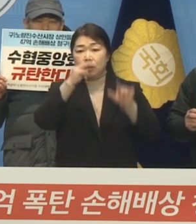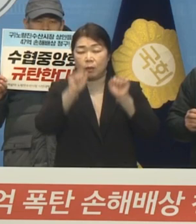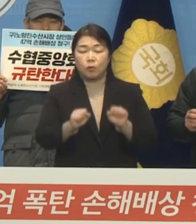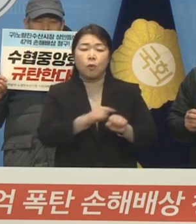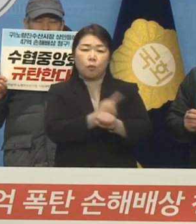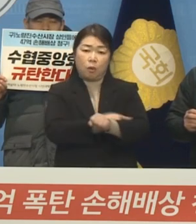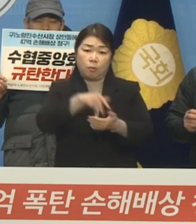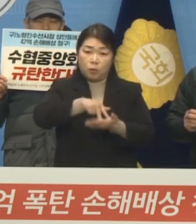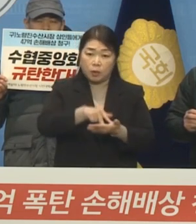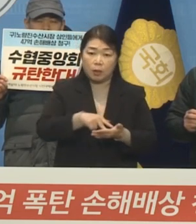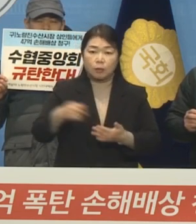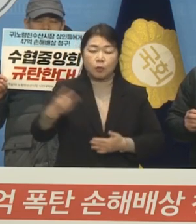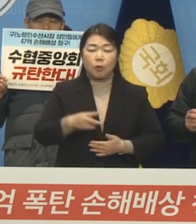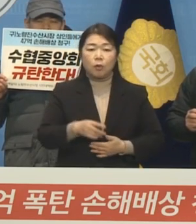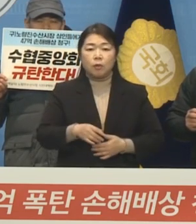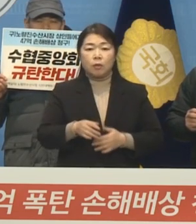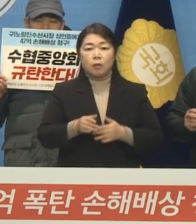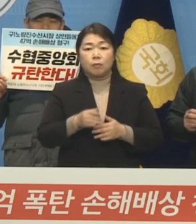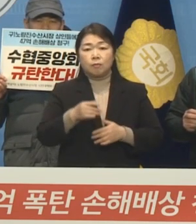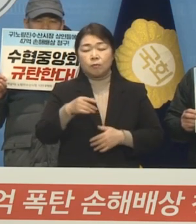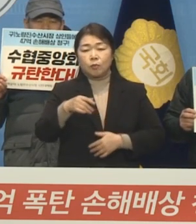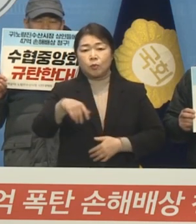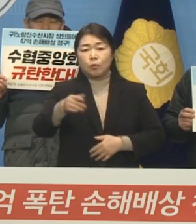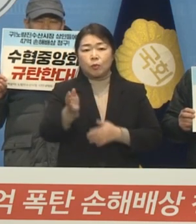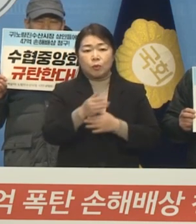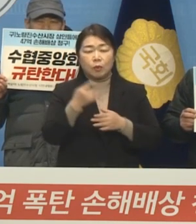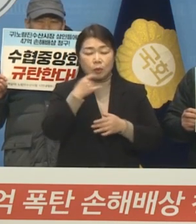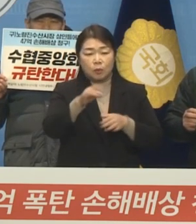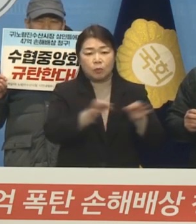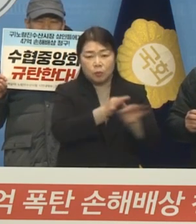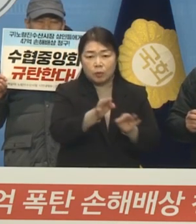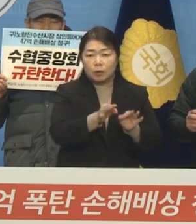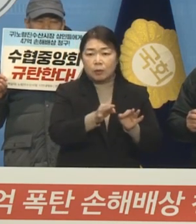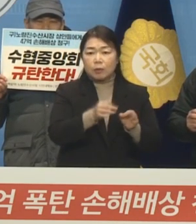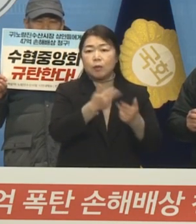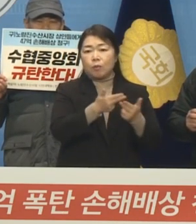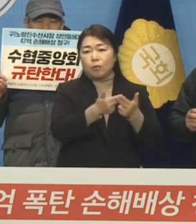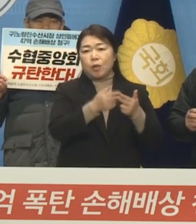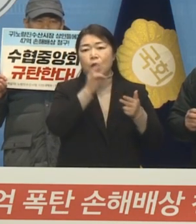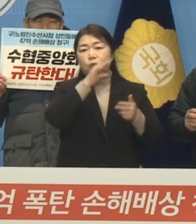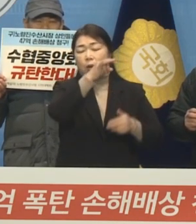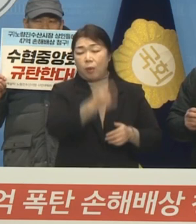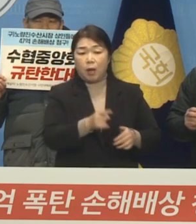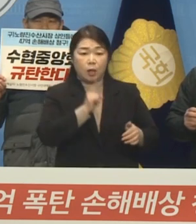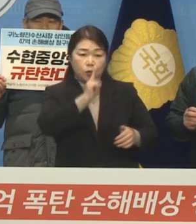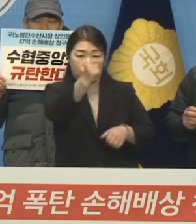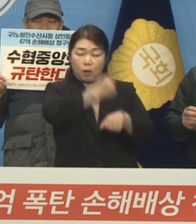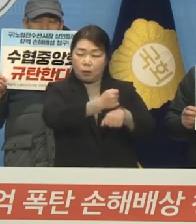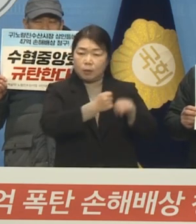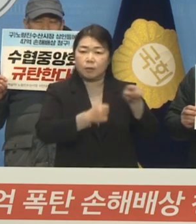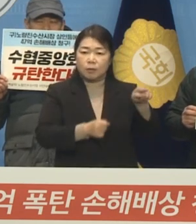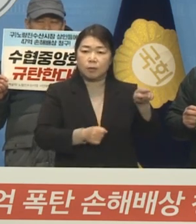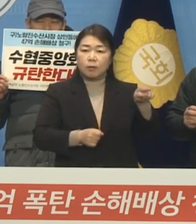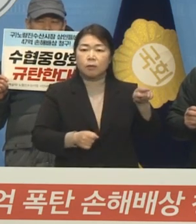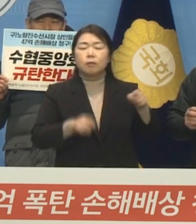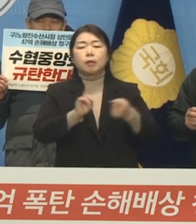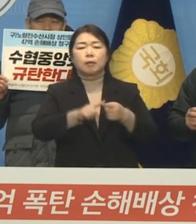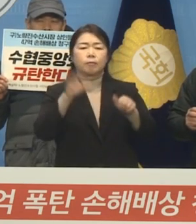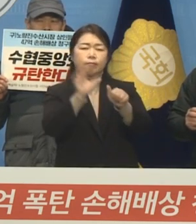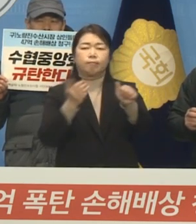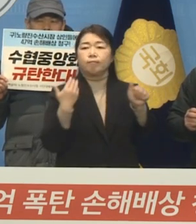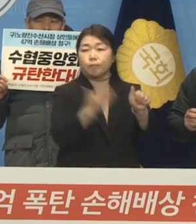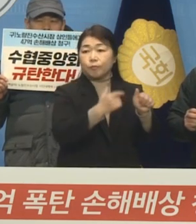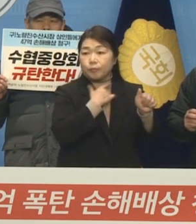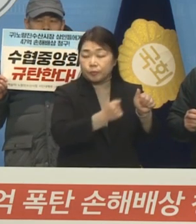지금 수협중앙회가 이 청구하는 이런 말도 안 되는 손해배상 청구에 대해서 강력하게